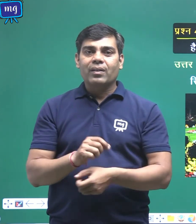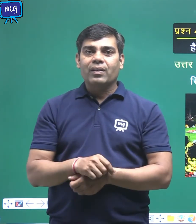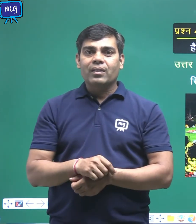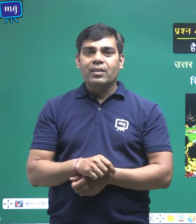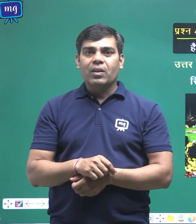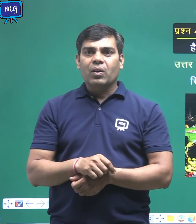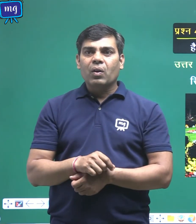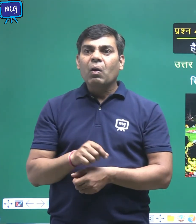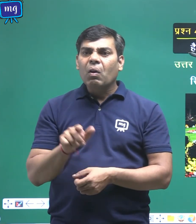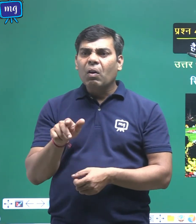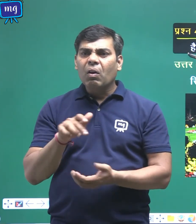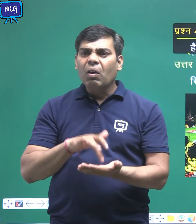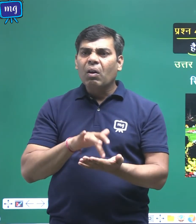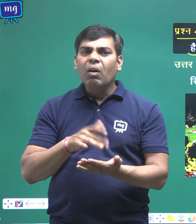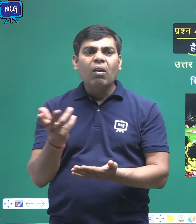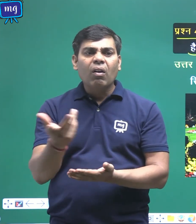कहाँ स्थित है?